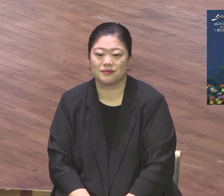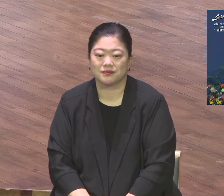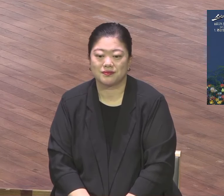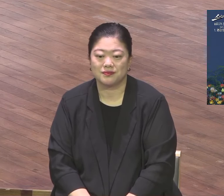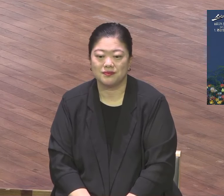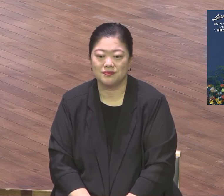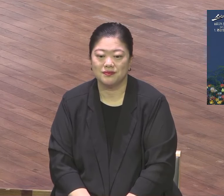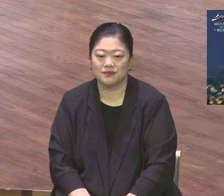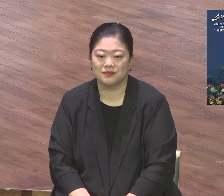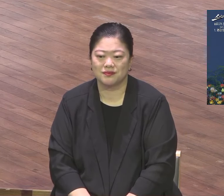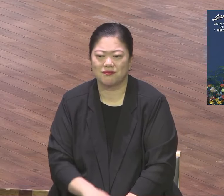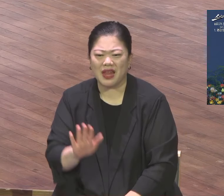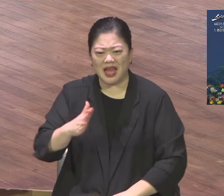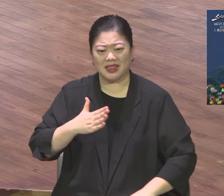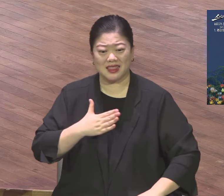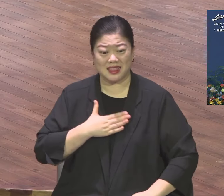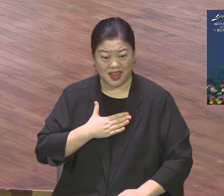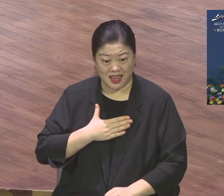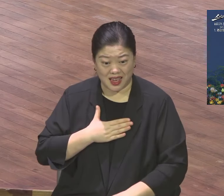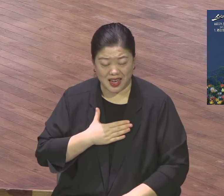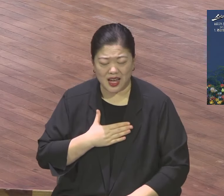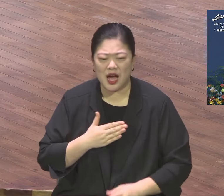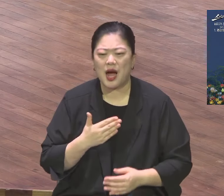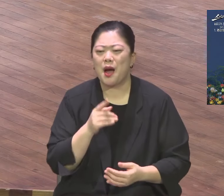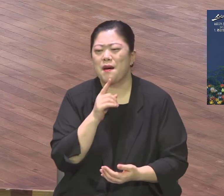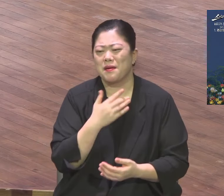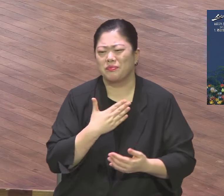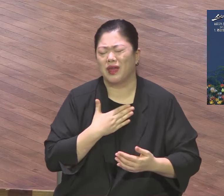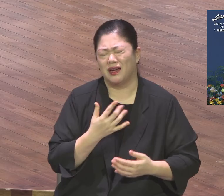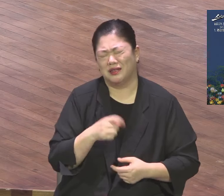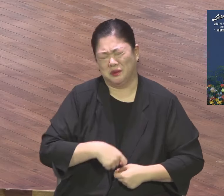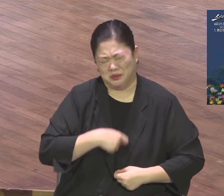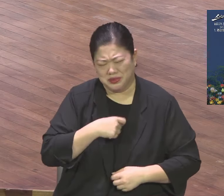제가 이렇게 소리만 강하게 하지 내 영혼 평안합니다.